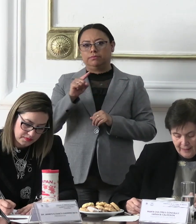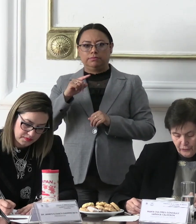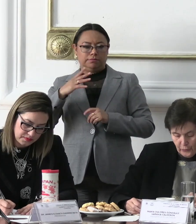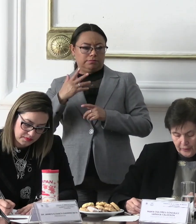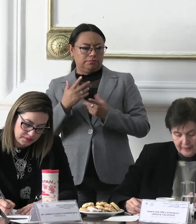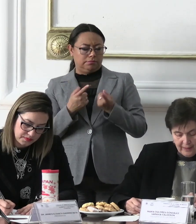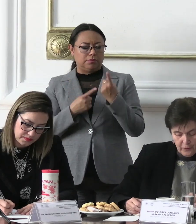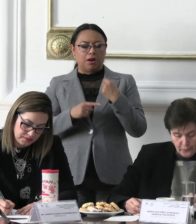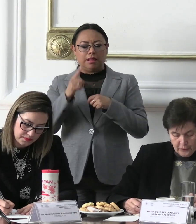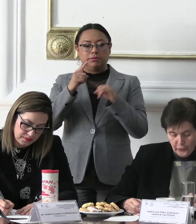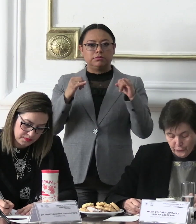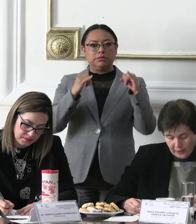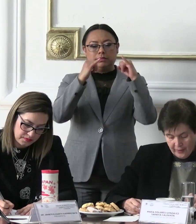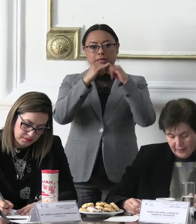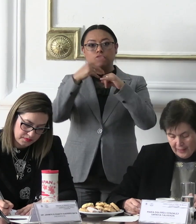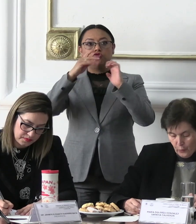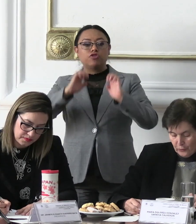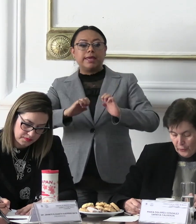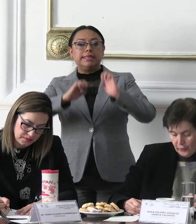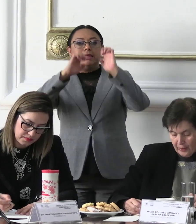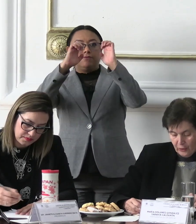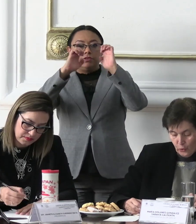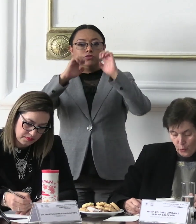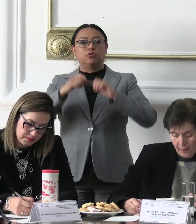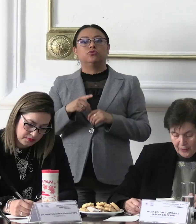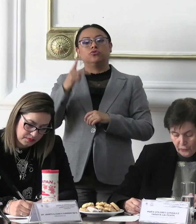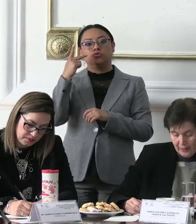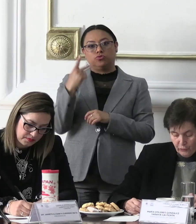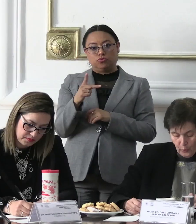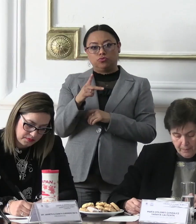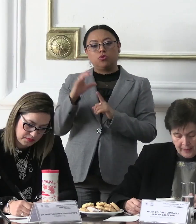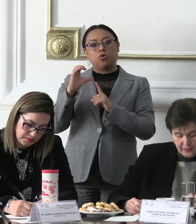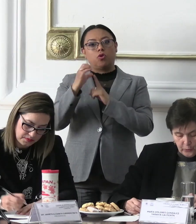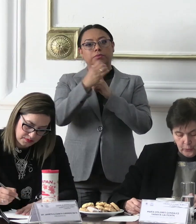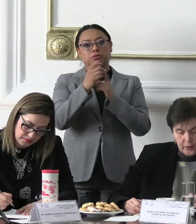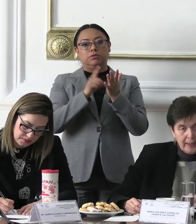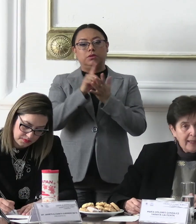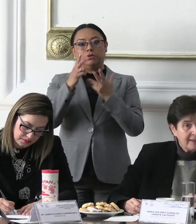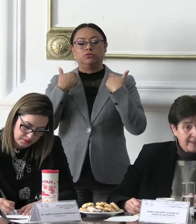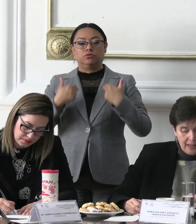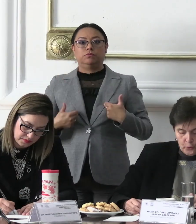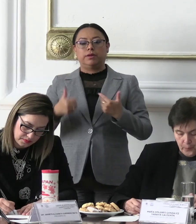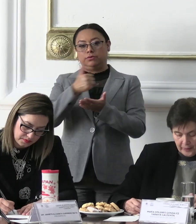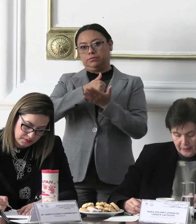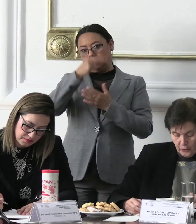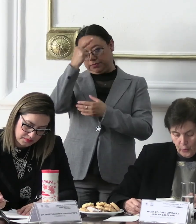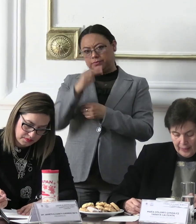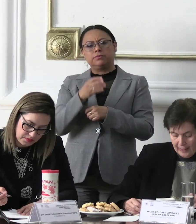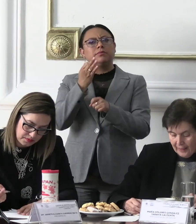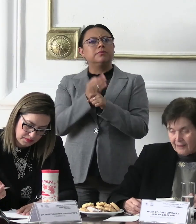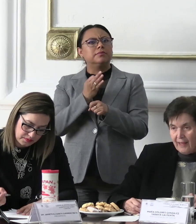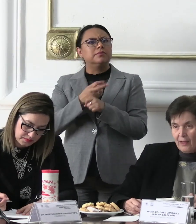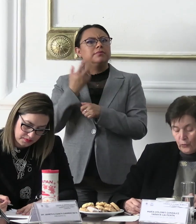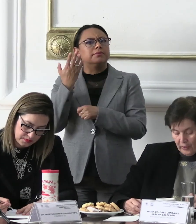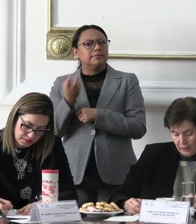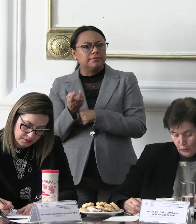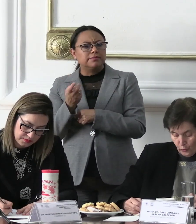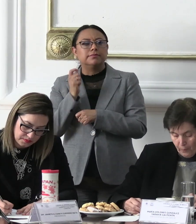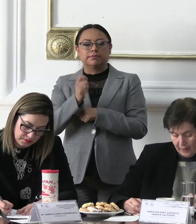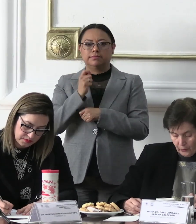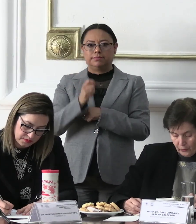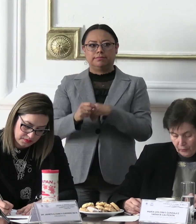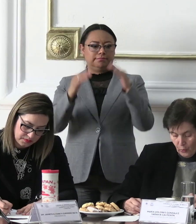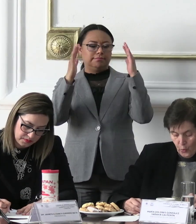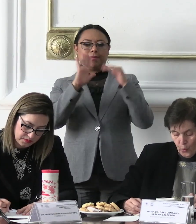Las instalaciones del edificio sede de la Comisión de Derechos Humanos de la Ciudad de México se han convertido en la Casa de los